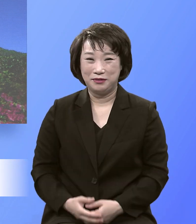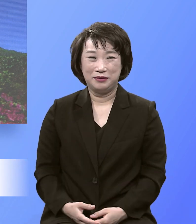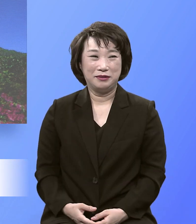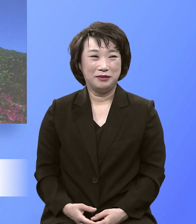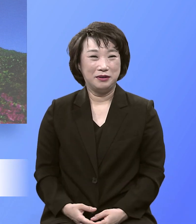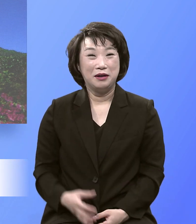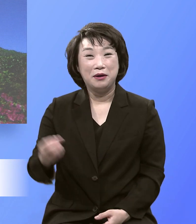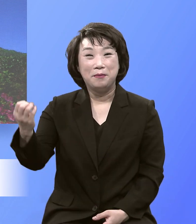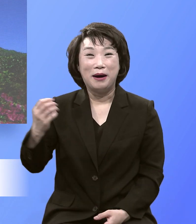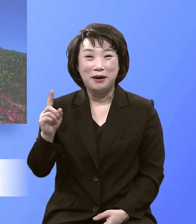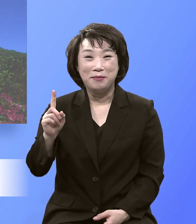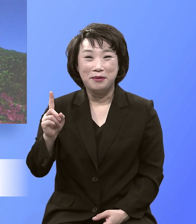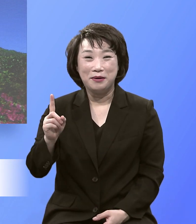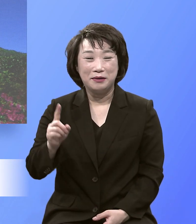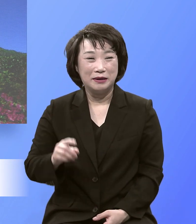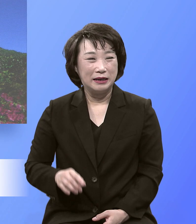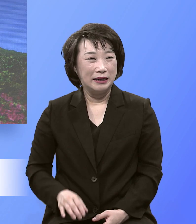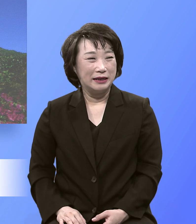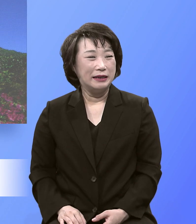그랬더니 뭐라고 하냐.